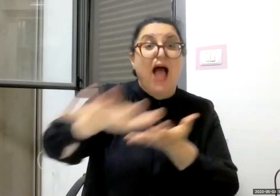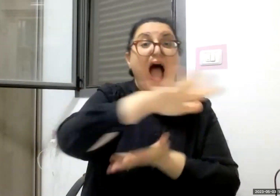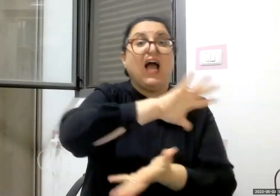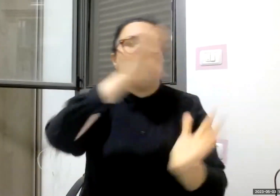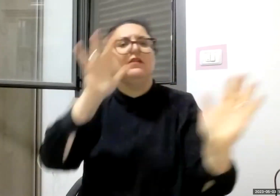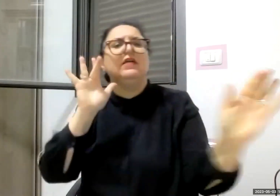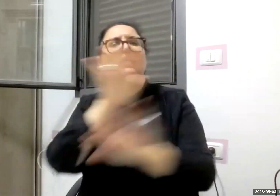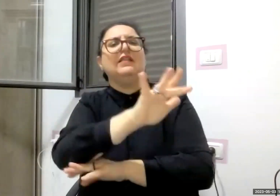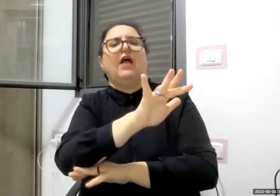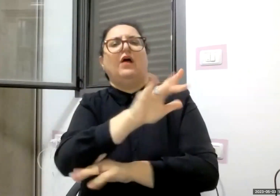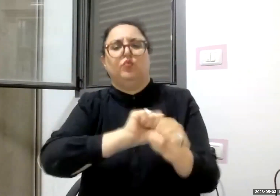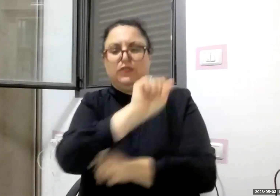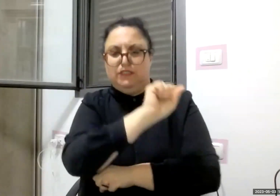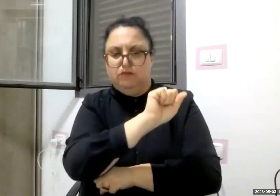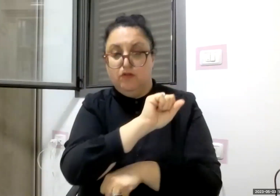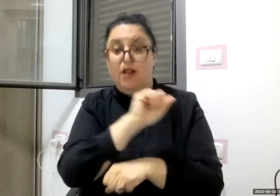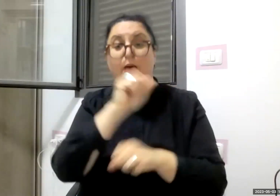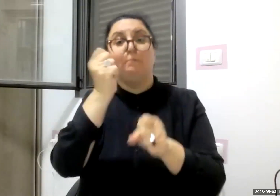פרקטיקה של מערך התנגדותי